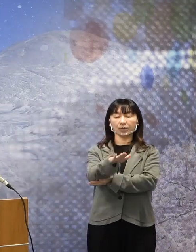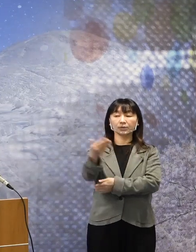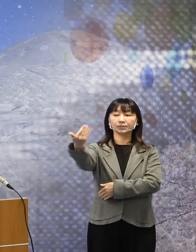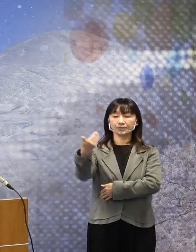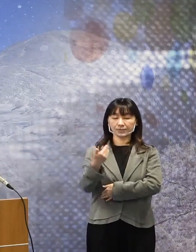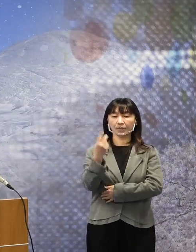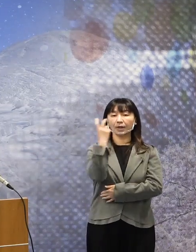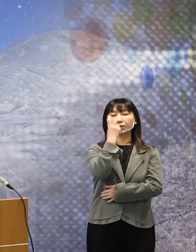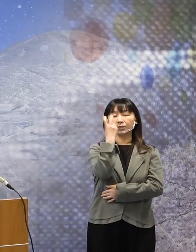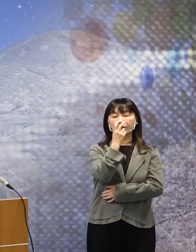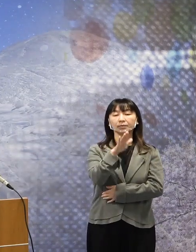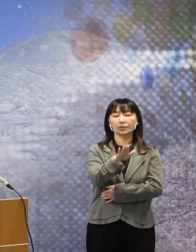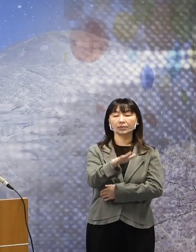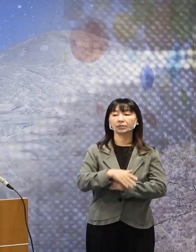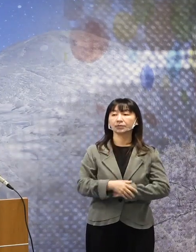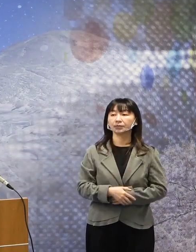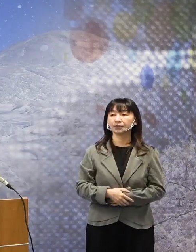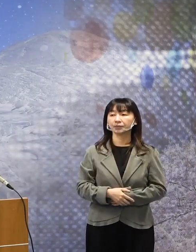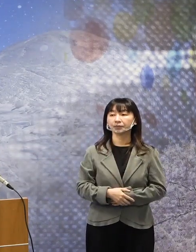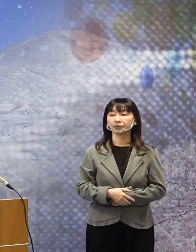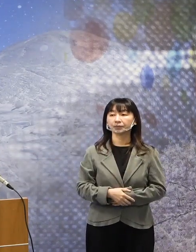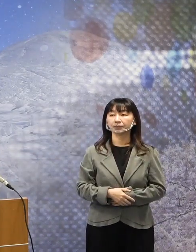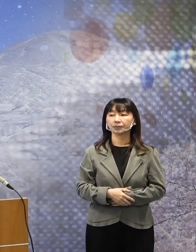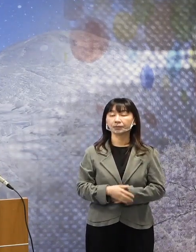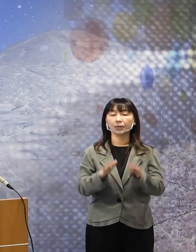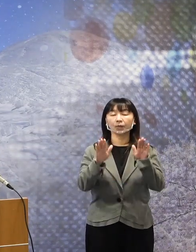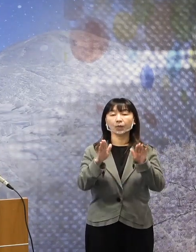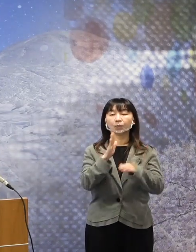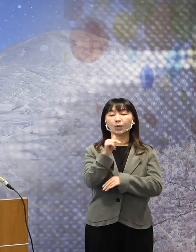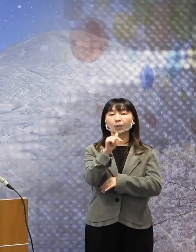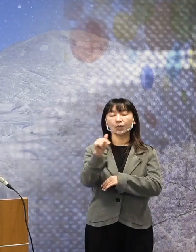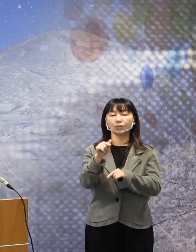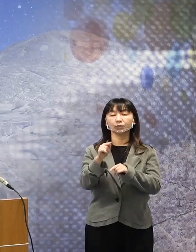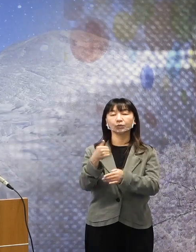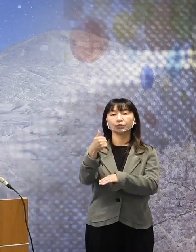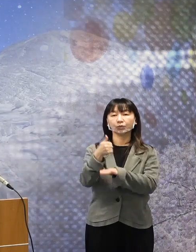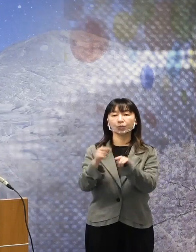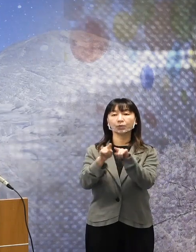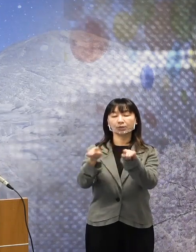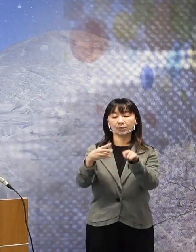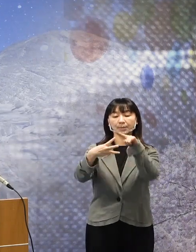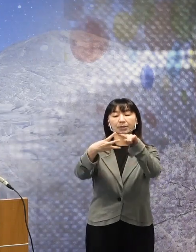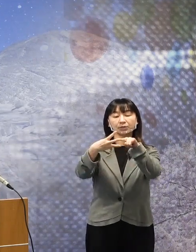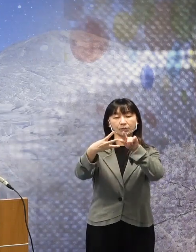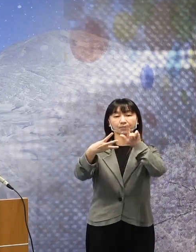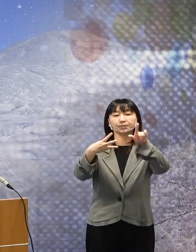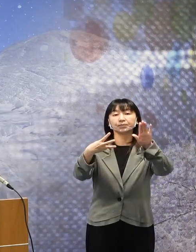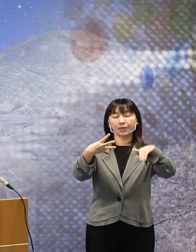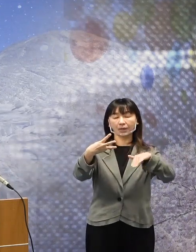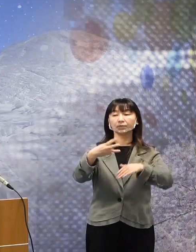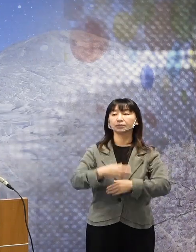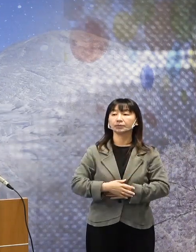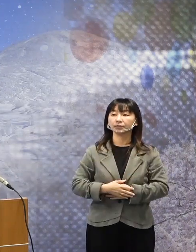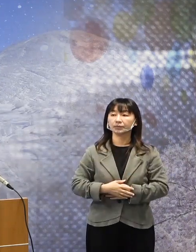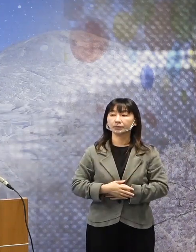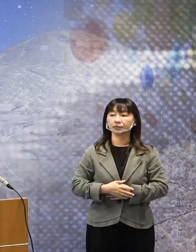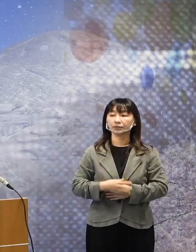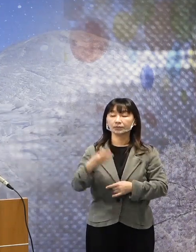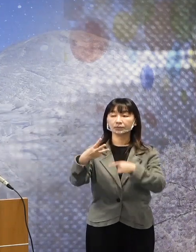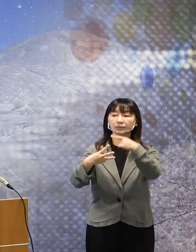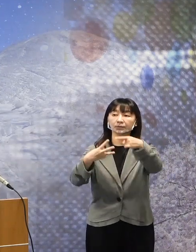各地の眠服の件なんですけど、今日の本部女子で 3.77 項目あります。 はい、 これ